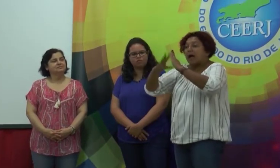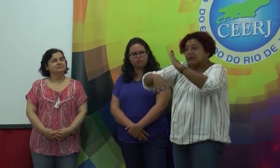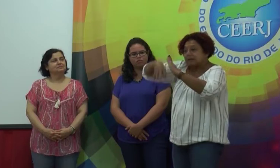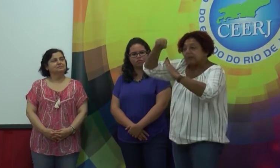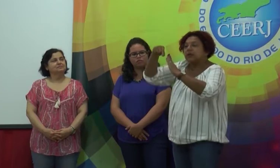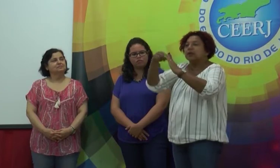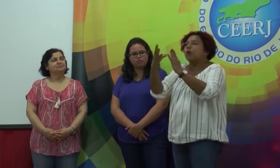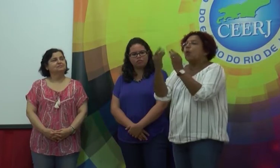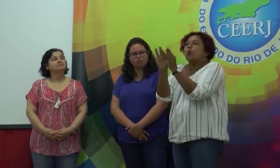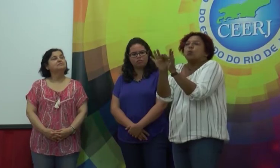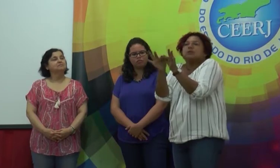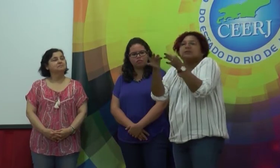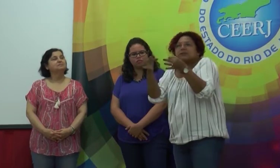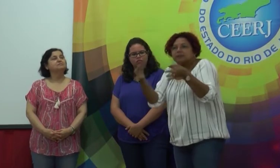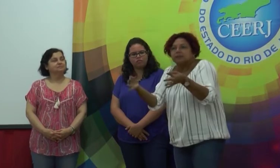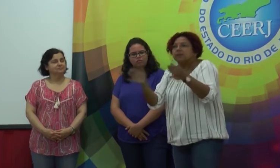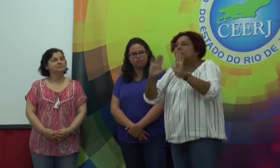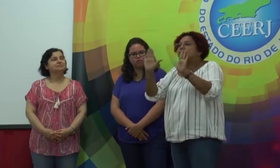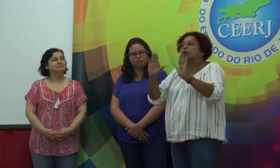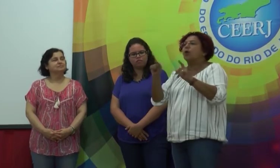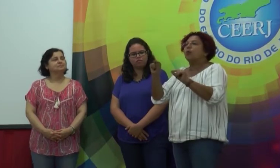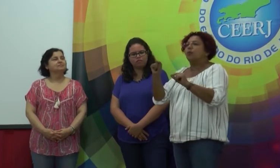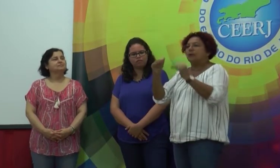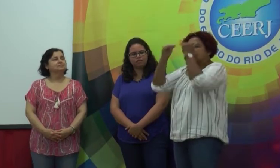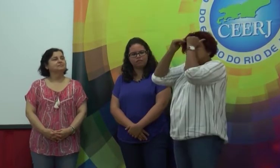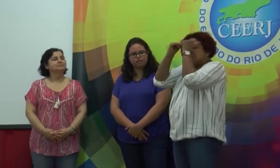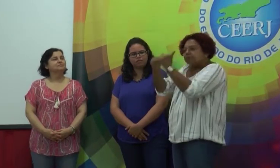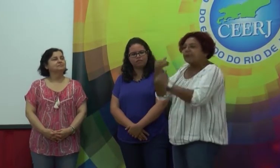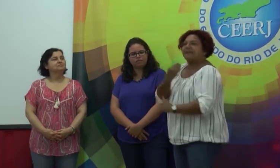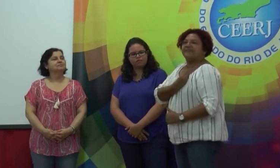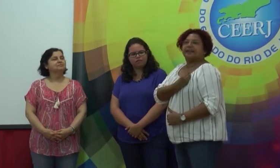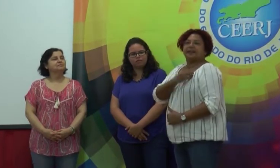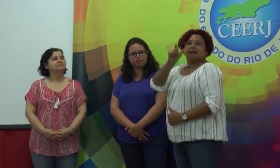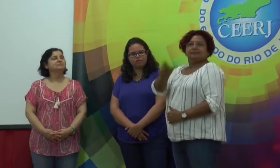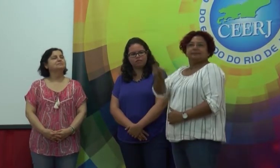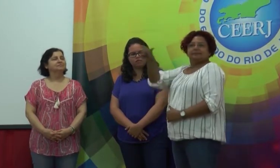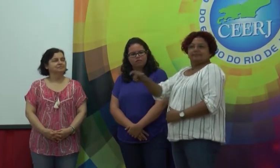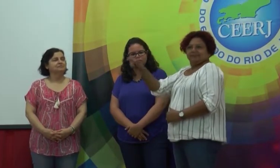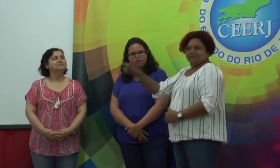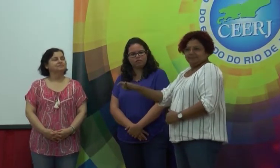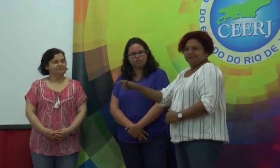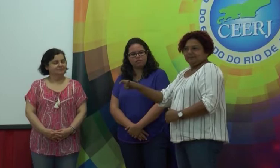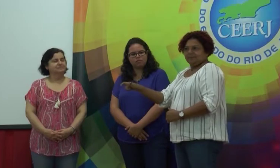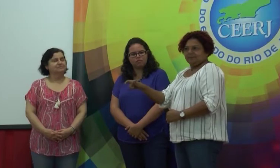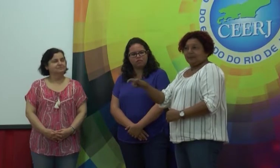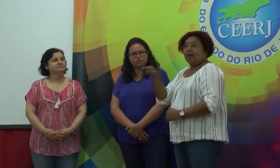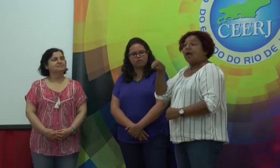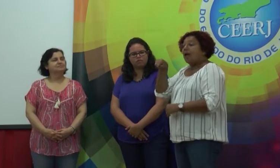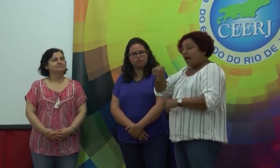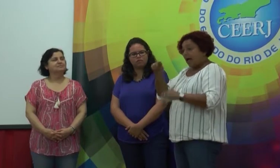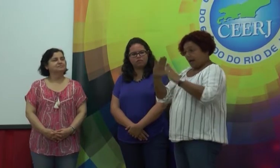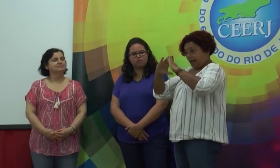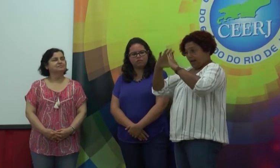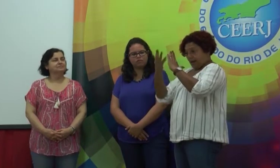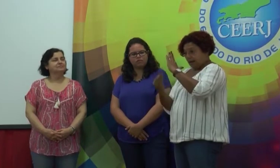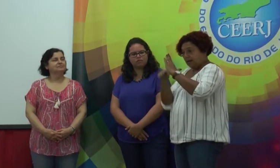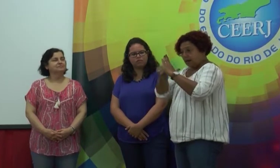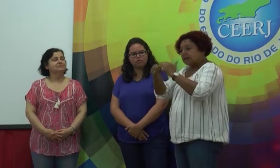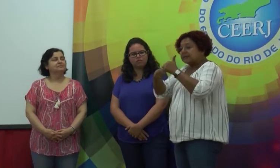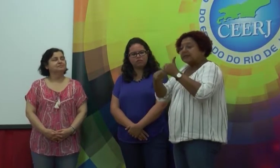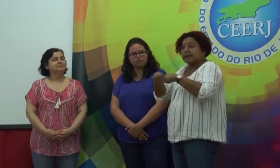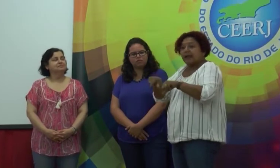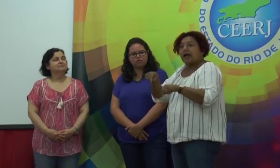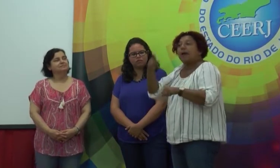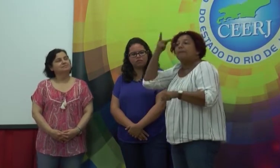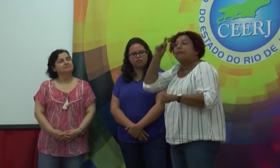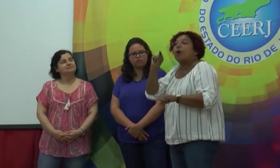crucifixos. A casa espírita é algo simples, de respeito à vida do indivíduo.